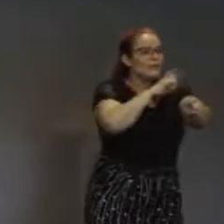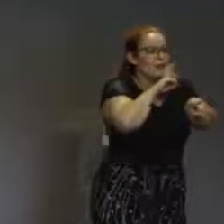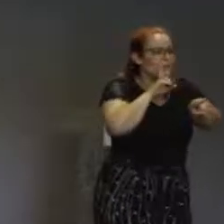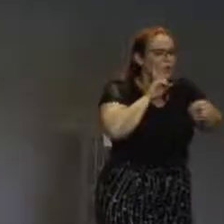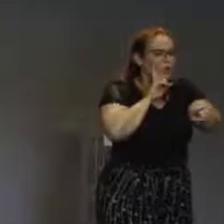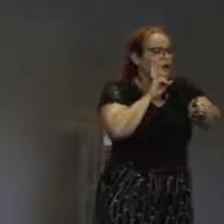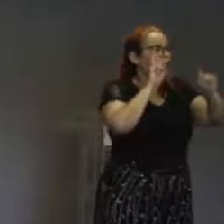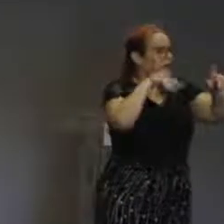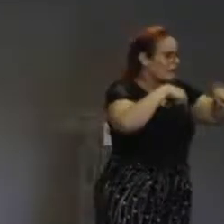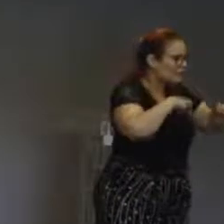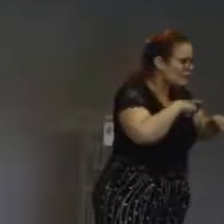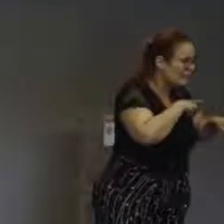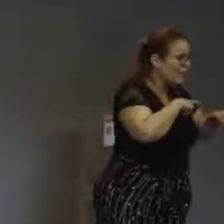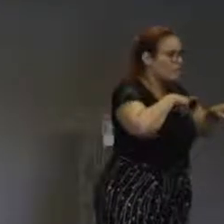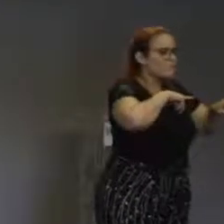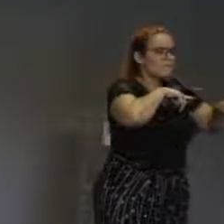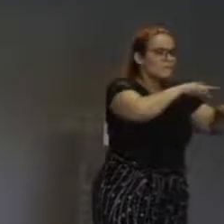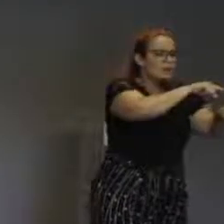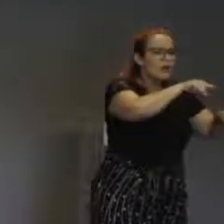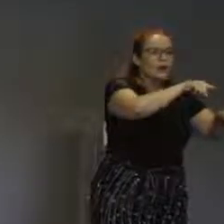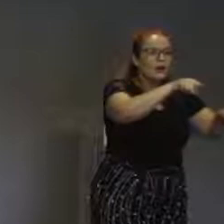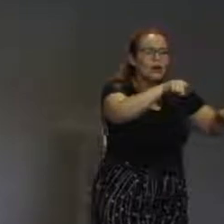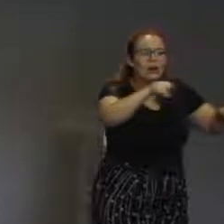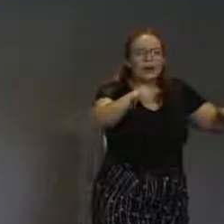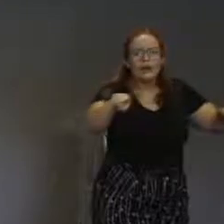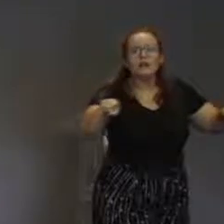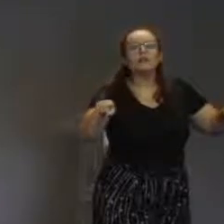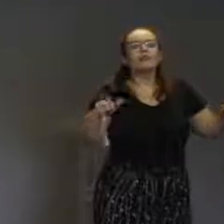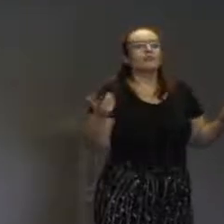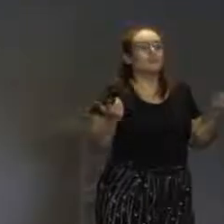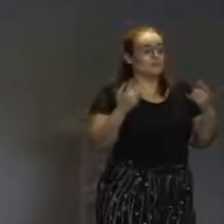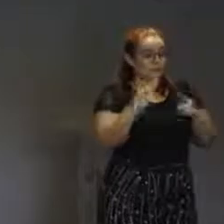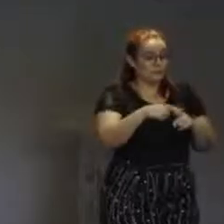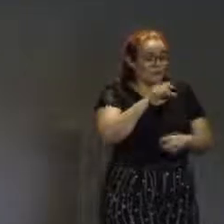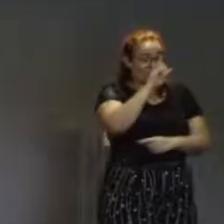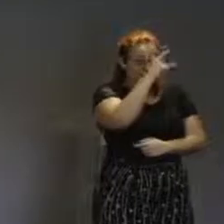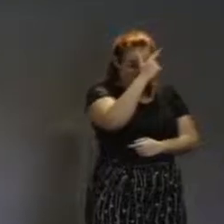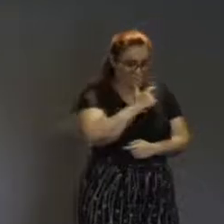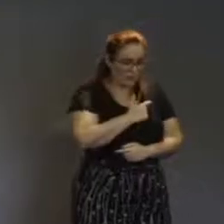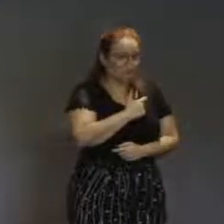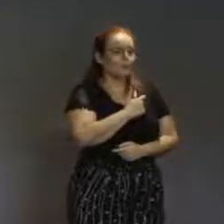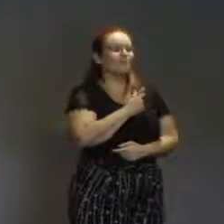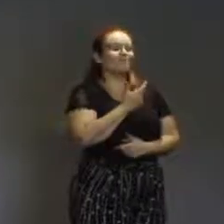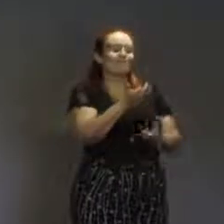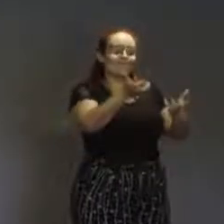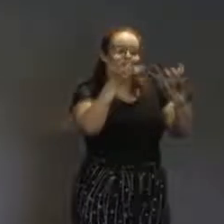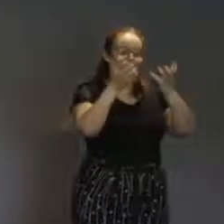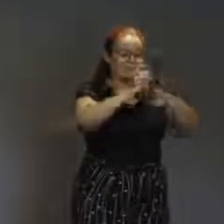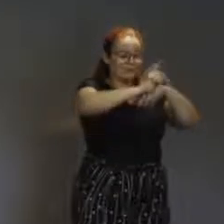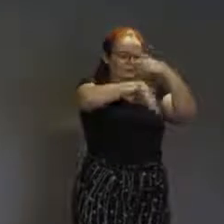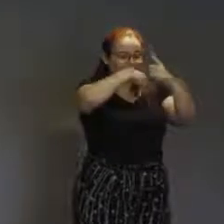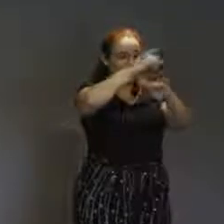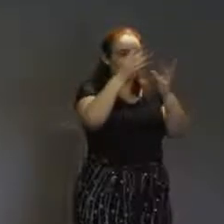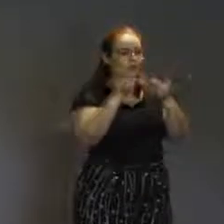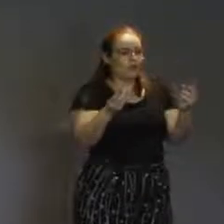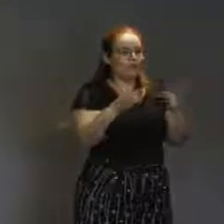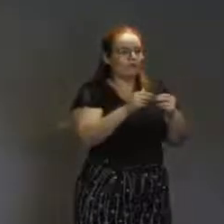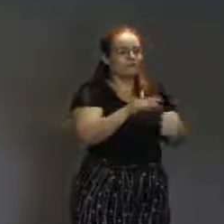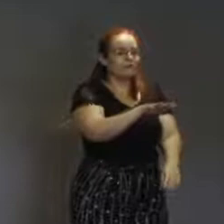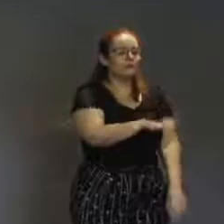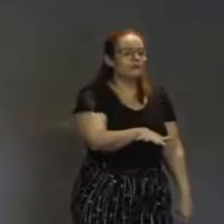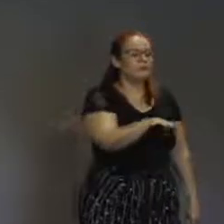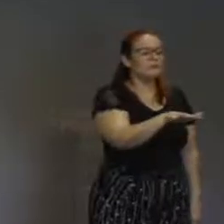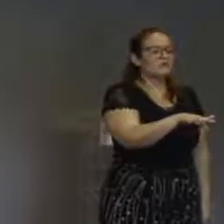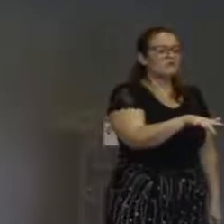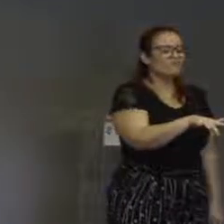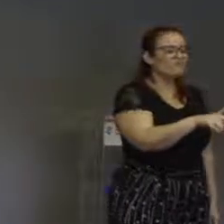gastronômica, tem onde eu conviver com o que é diverso, porque quem vive de inovação e criatividade não sobrevive em um ambiente apático. E